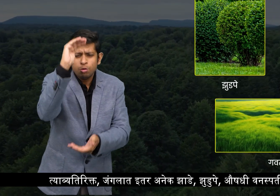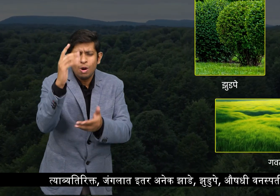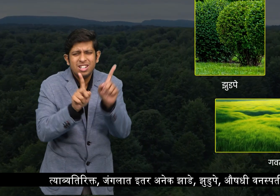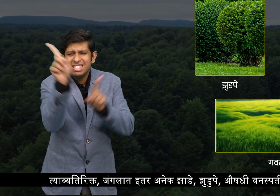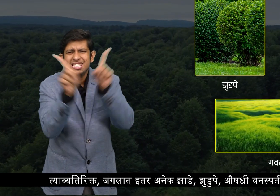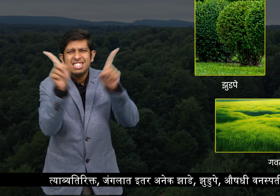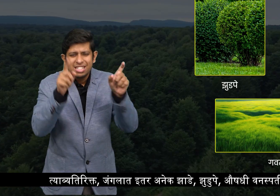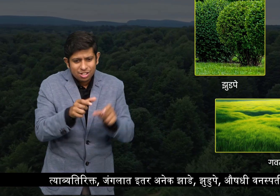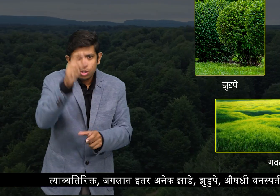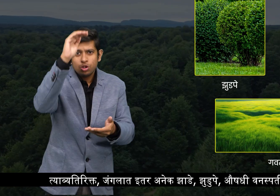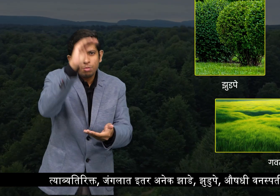आहे.